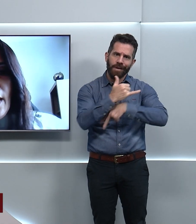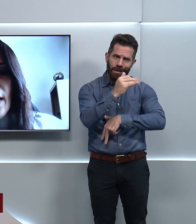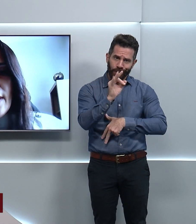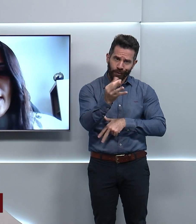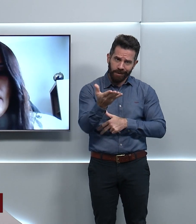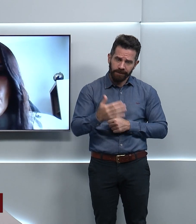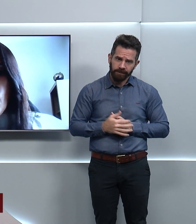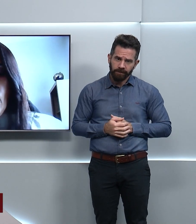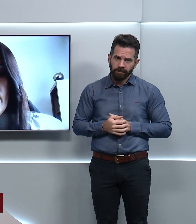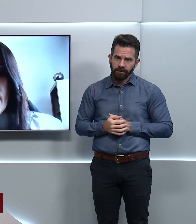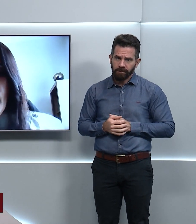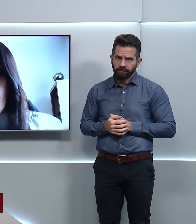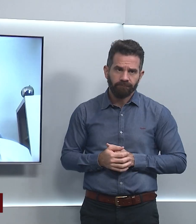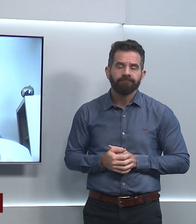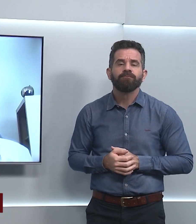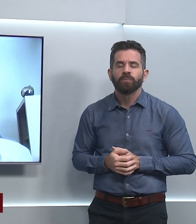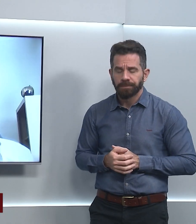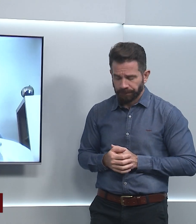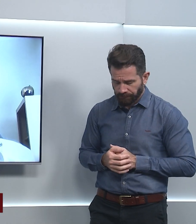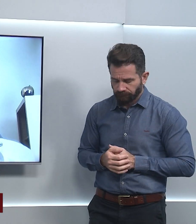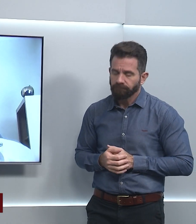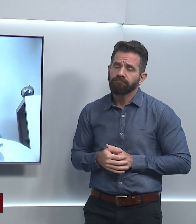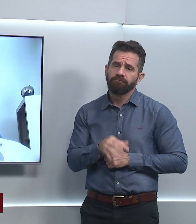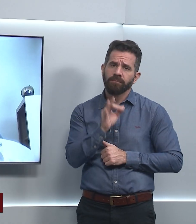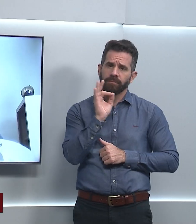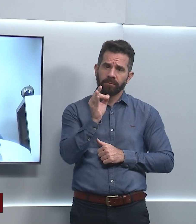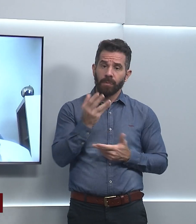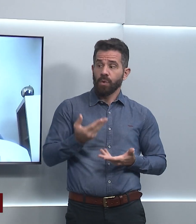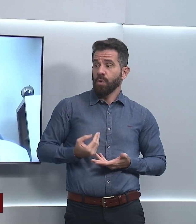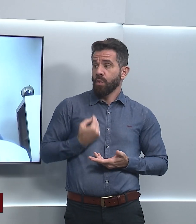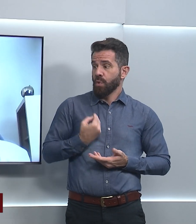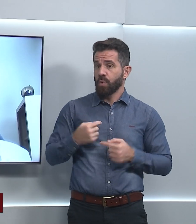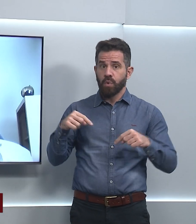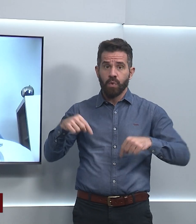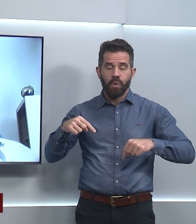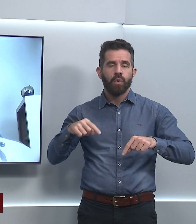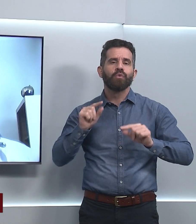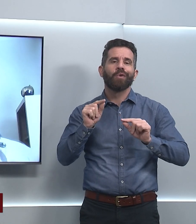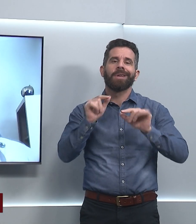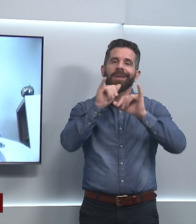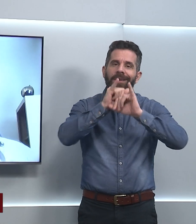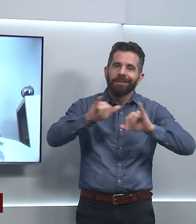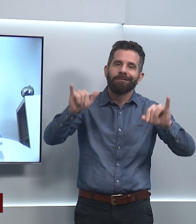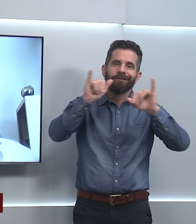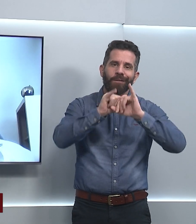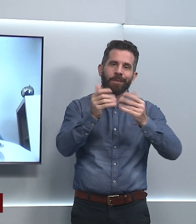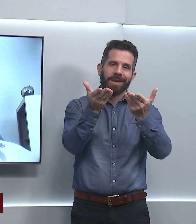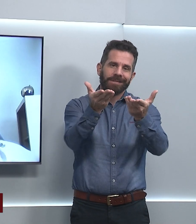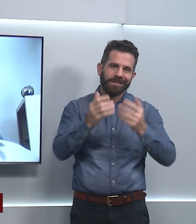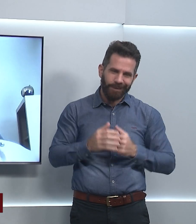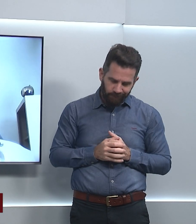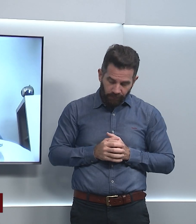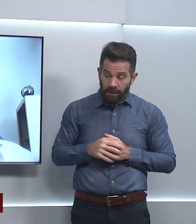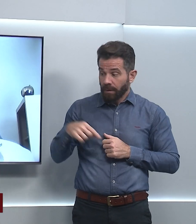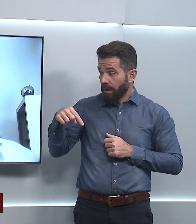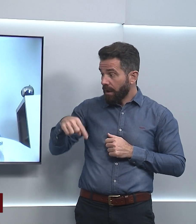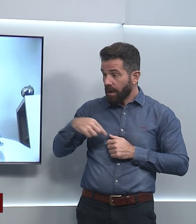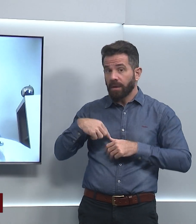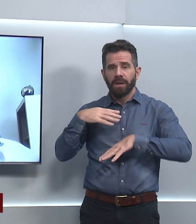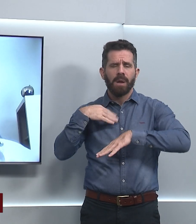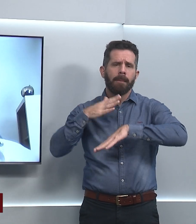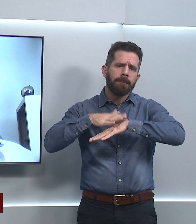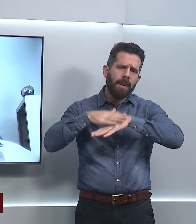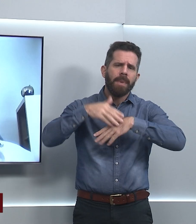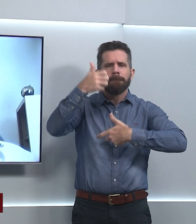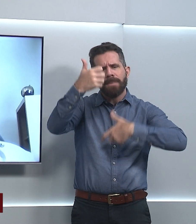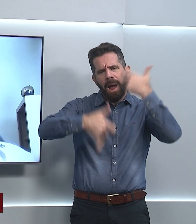que é exatamente o que nós estamos proporcionando a eles hoje, que é a informação, é o primeiro passo,